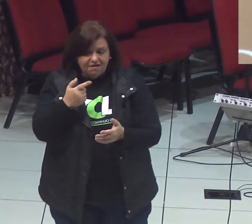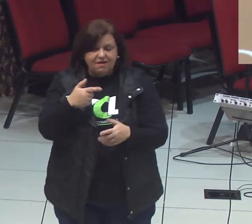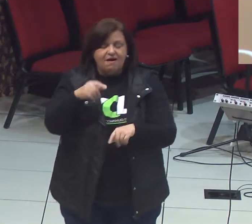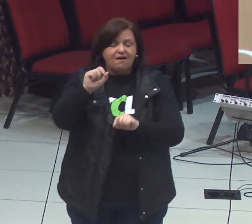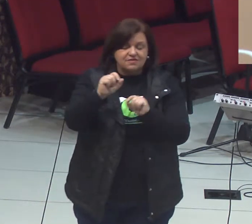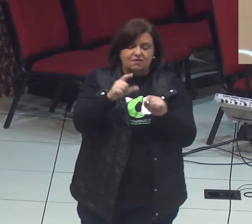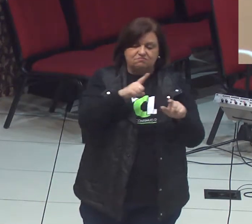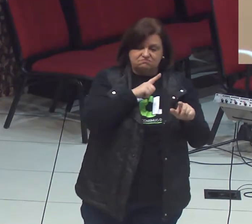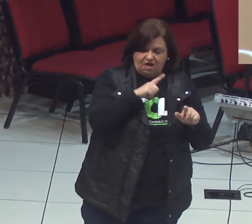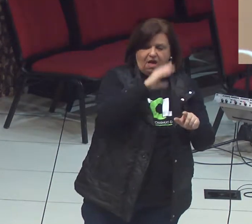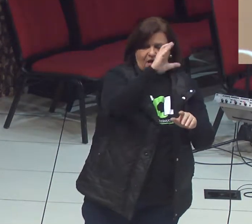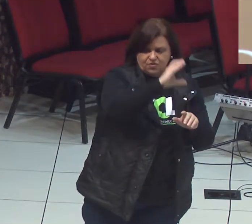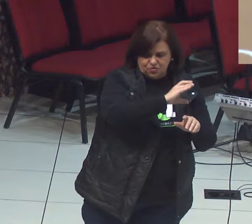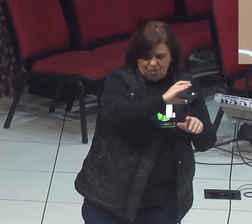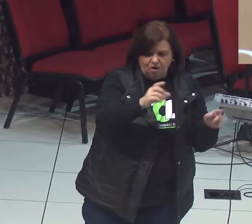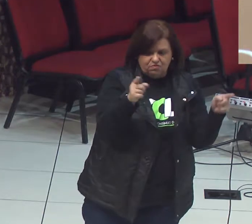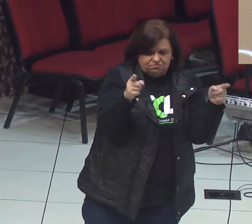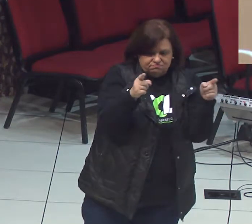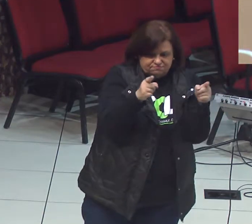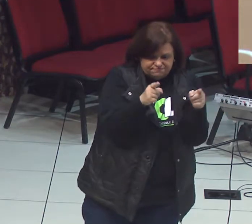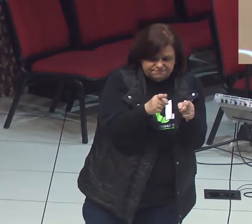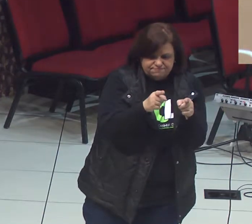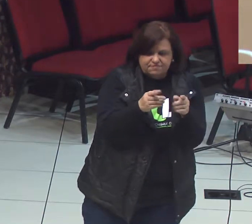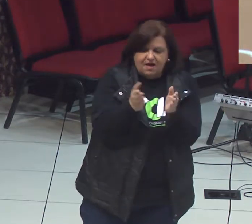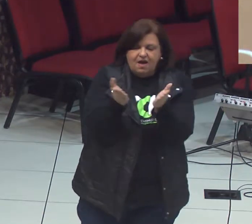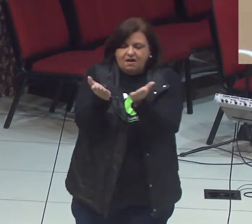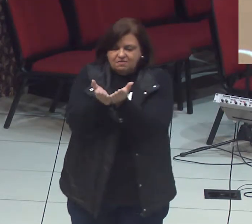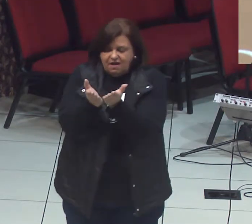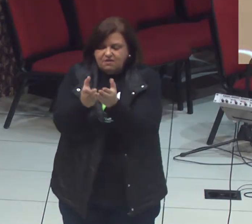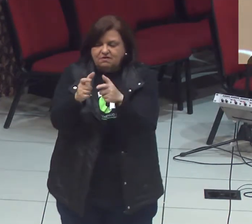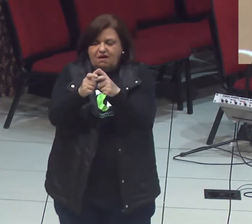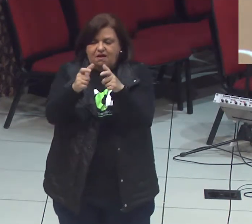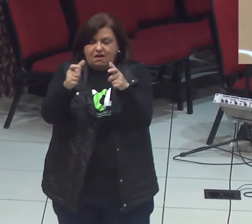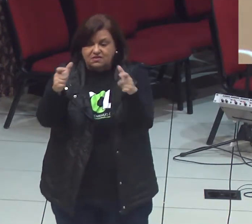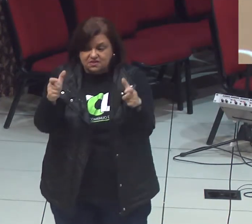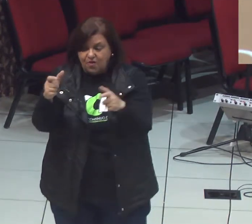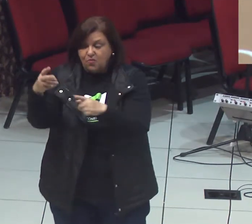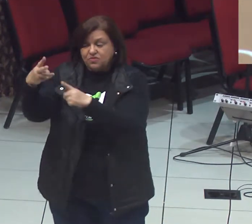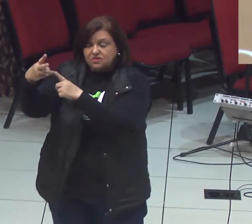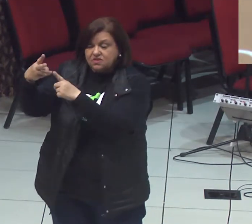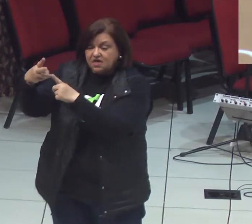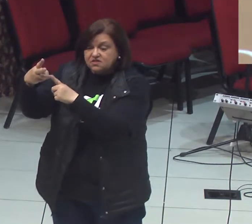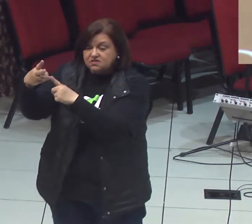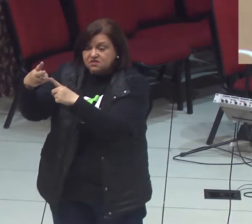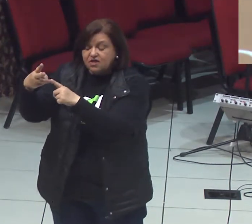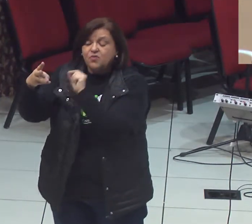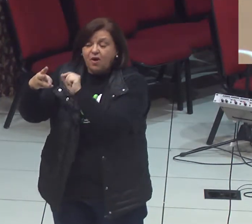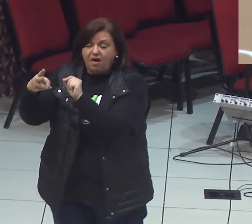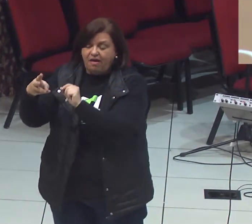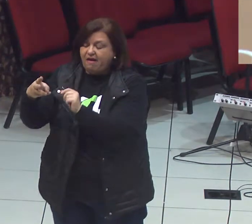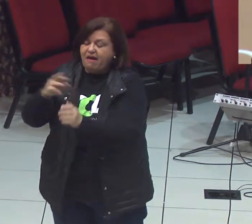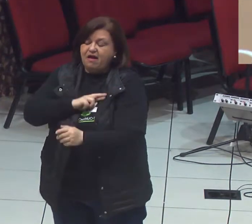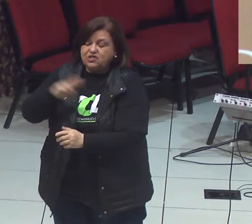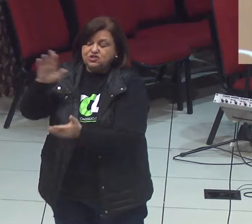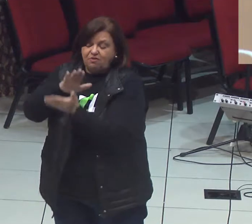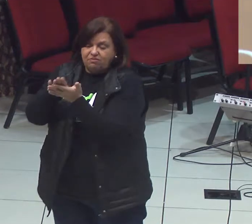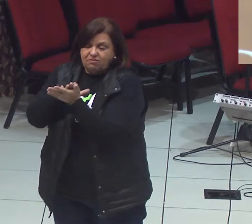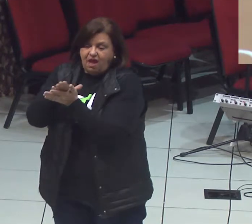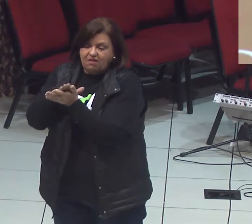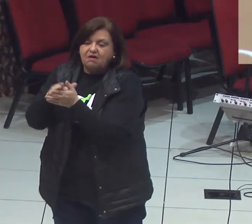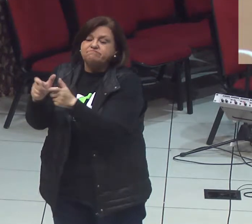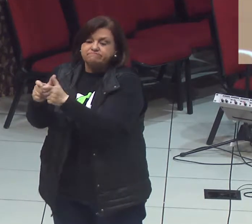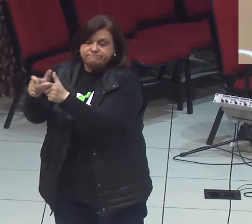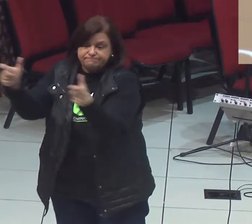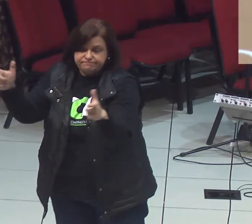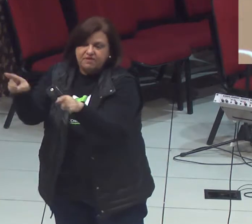essa iniquidade, ela, contra as coisas de Deus, ela tende a aumentar e preparar o caminho, inclusive,